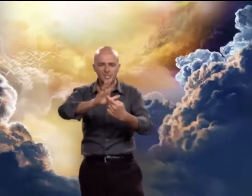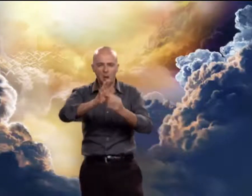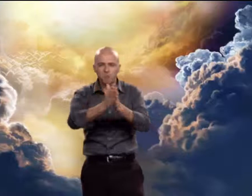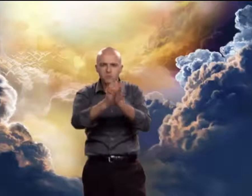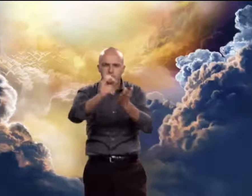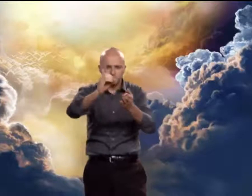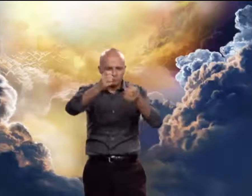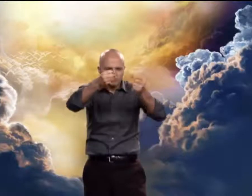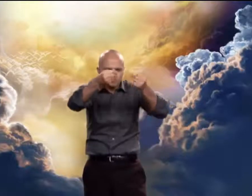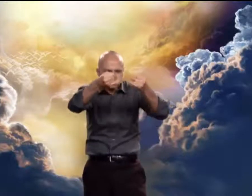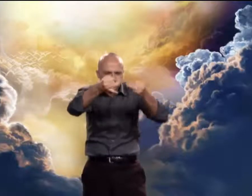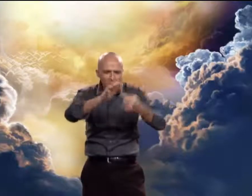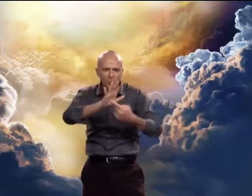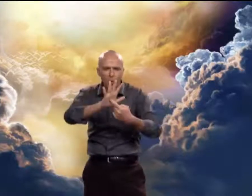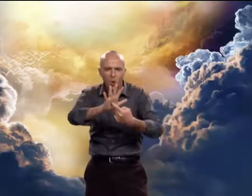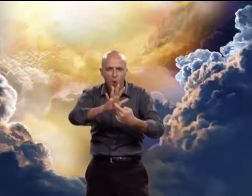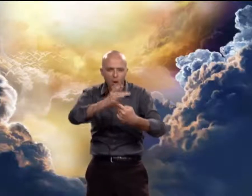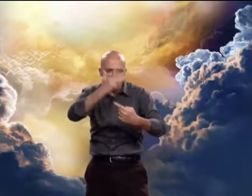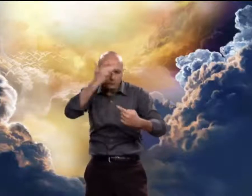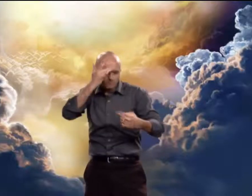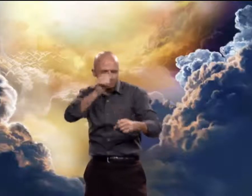levá-los novamente ao paraíso perdido.